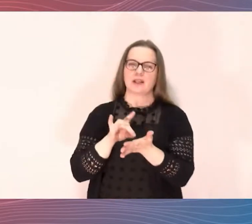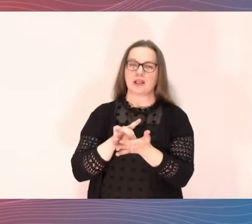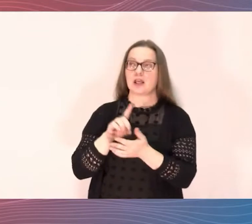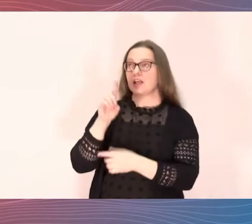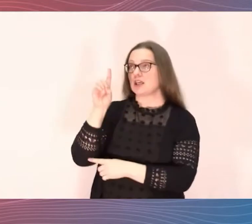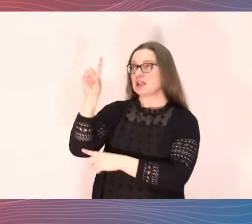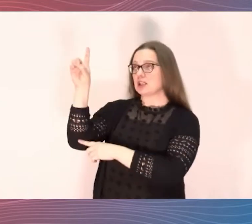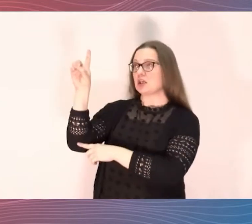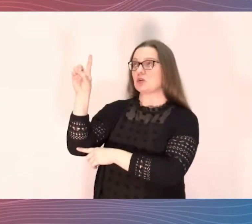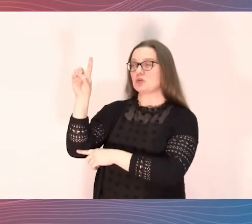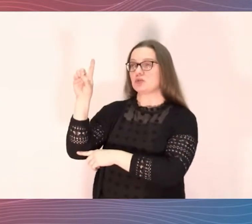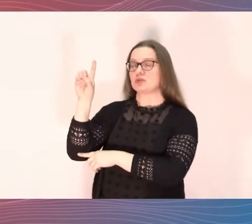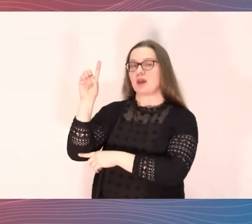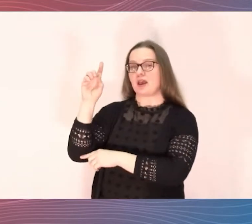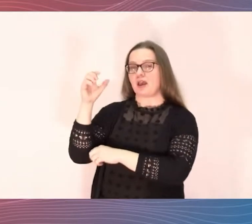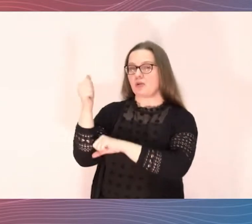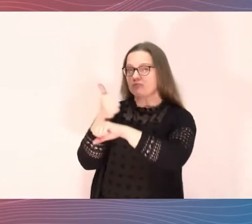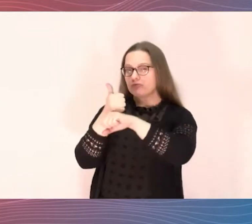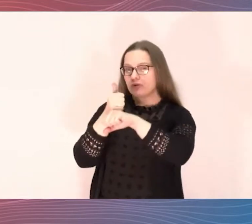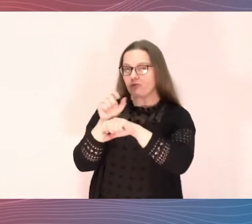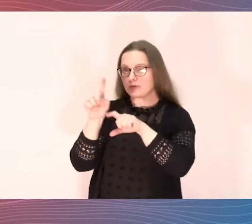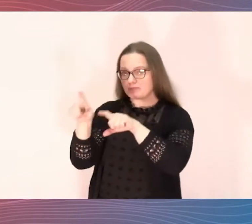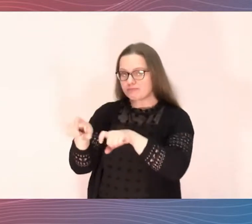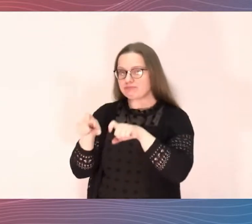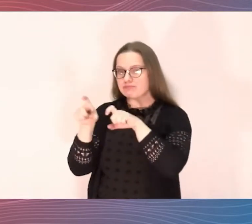Você consegue separar a videira do ramo?